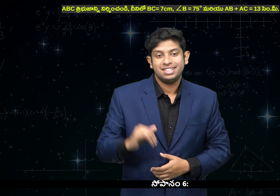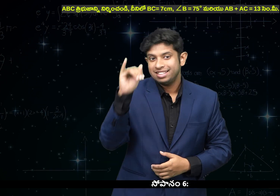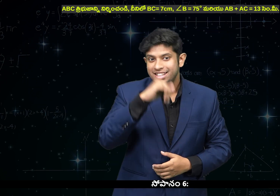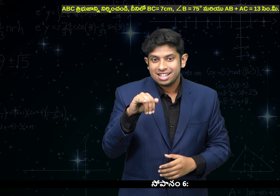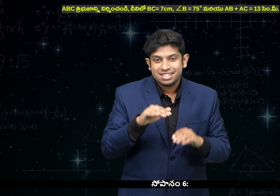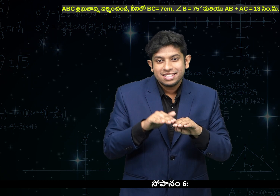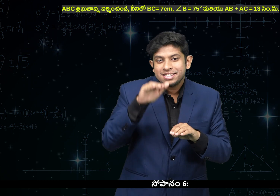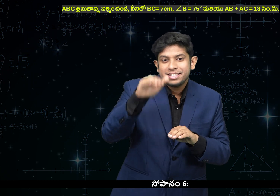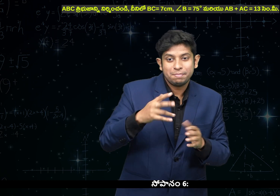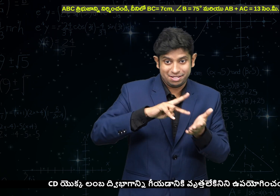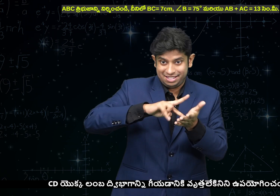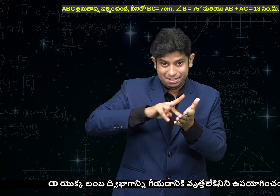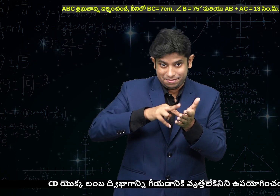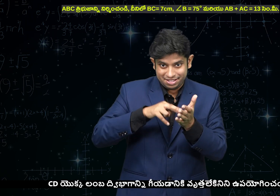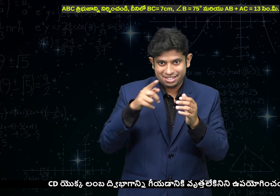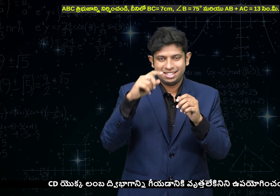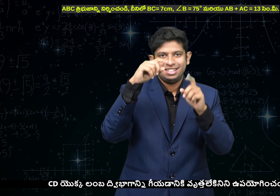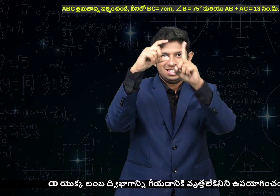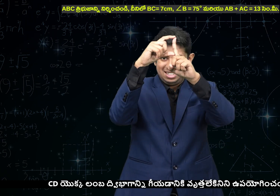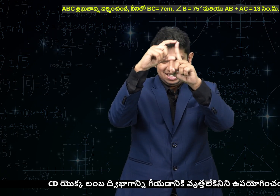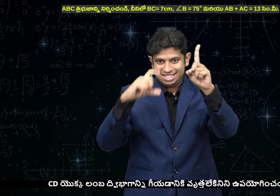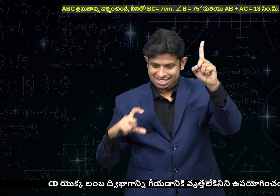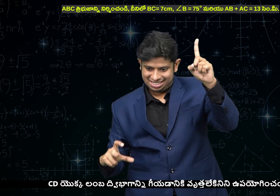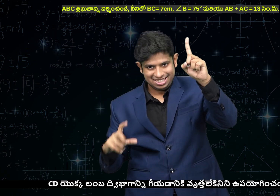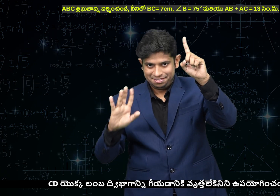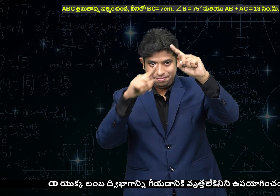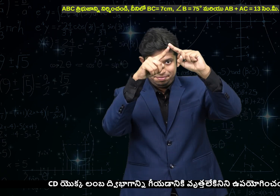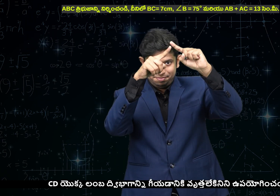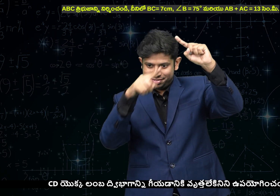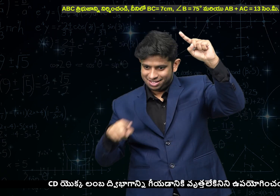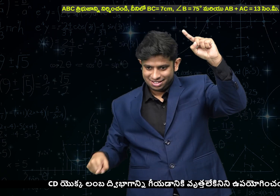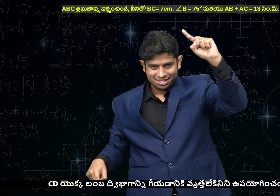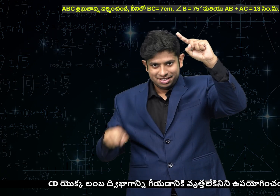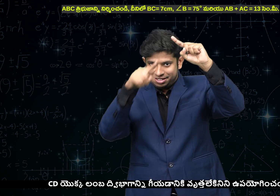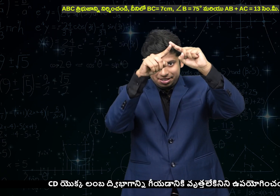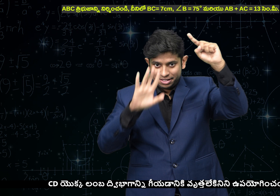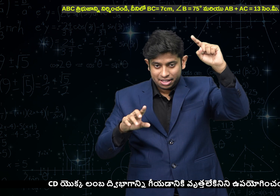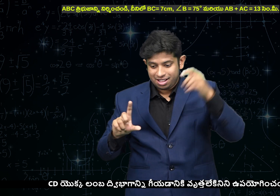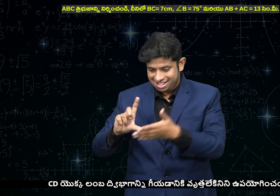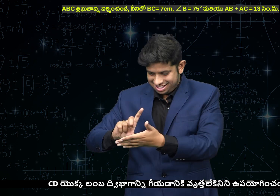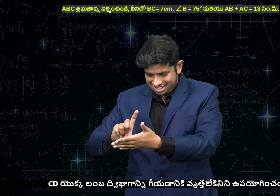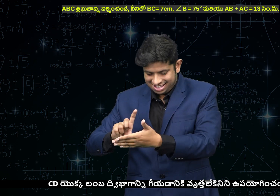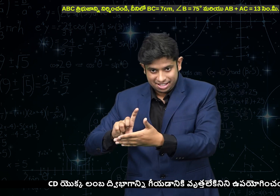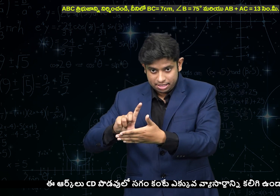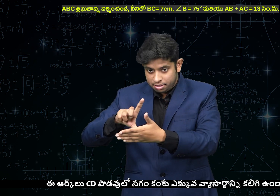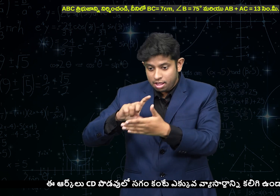సోపానం 6. సిడి యొక్క లంబ ద్విభాగాన్ని గీయడానికి వృత్త లేఖినిని ఉపయోగించండి. ఈ